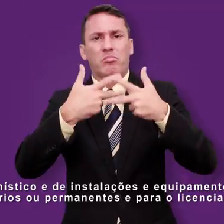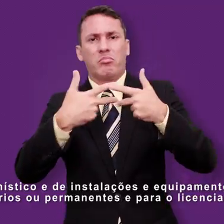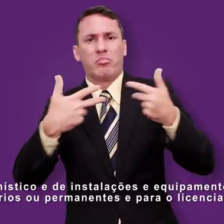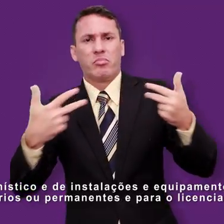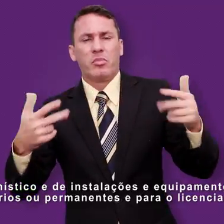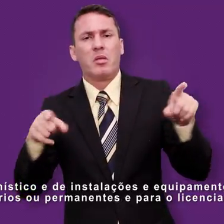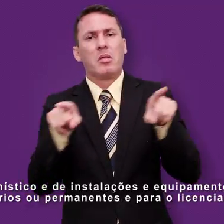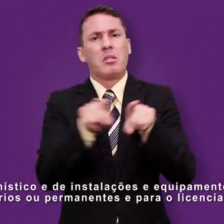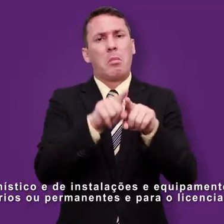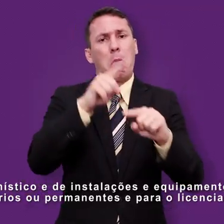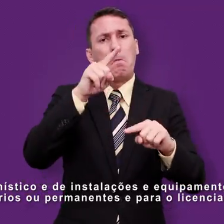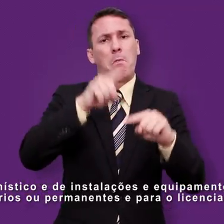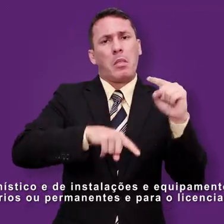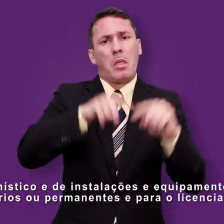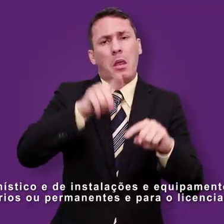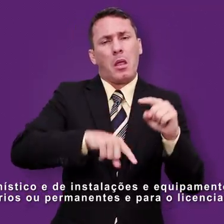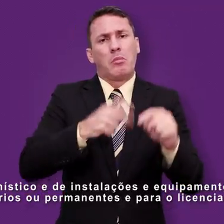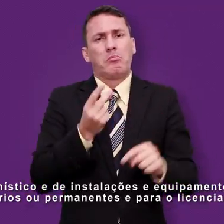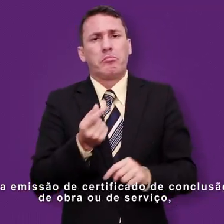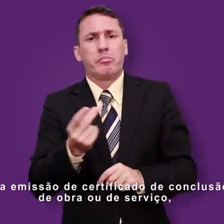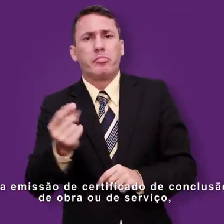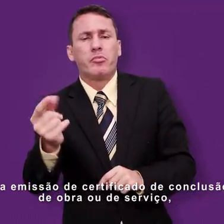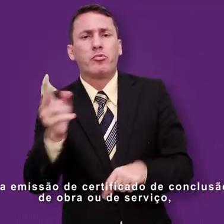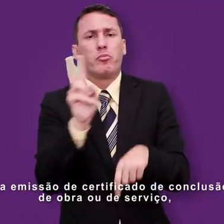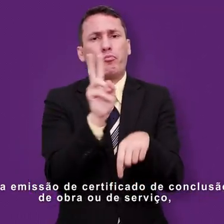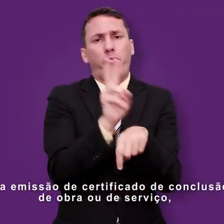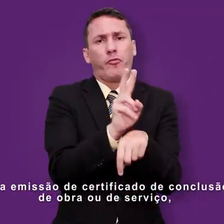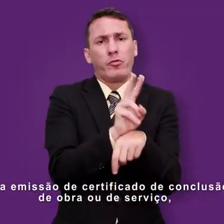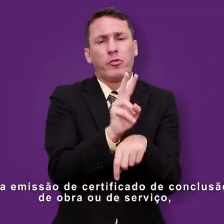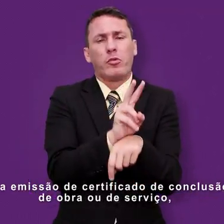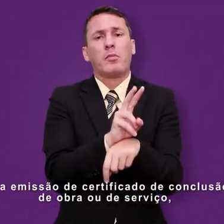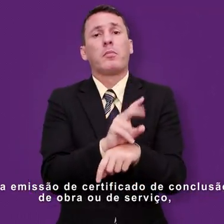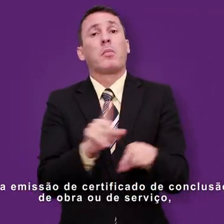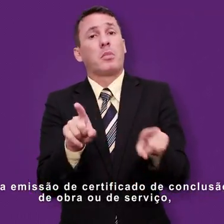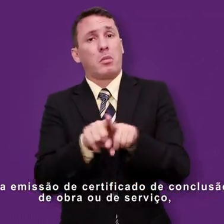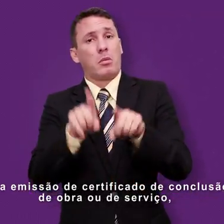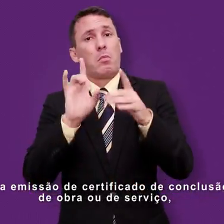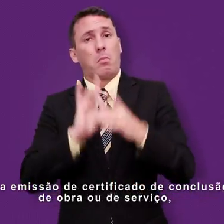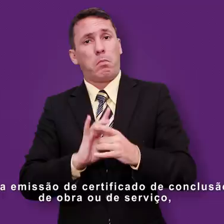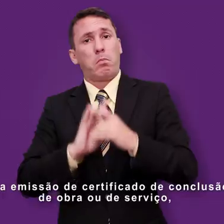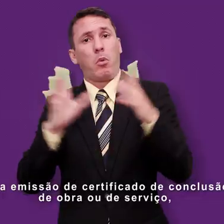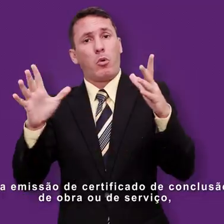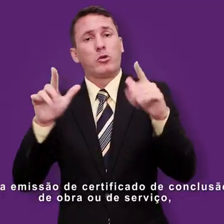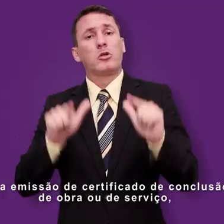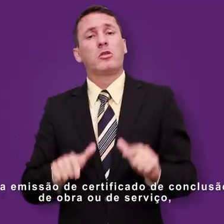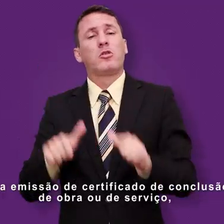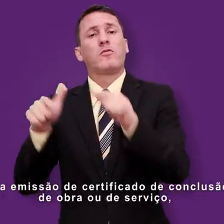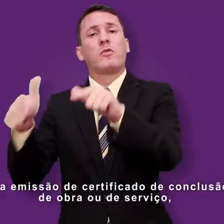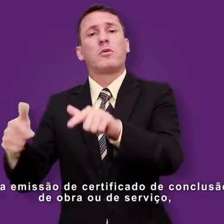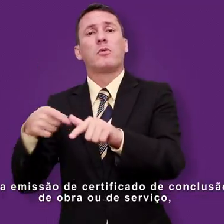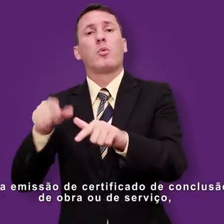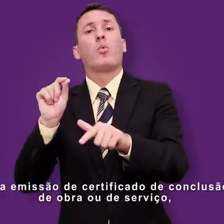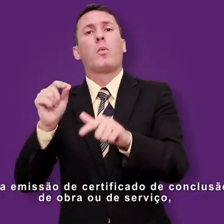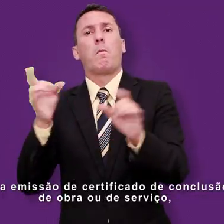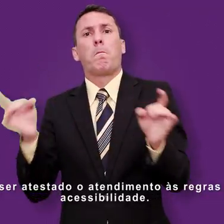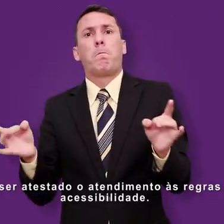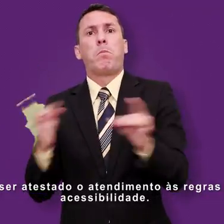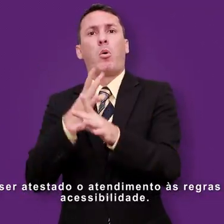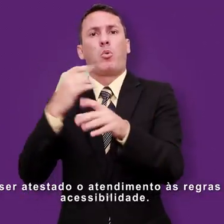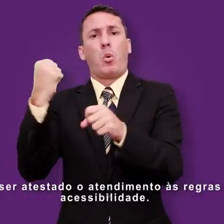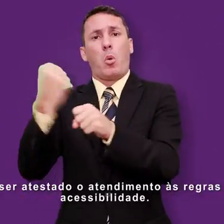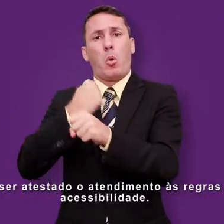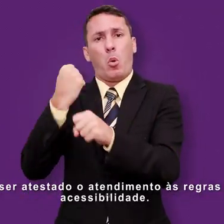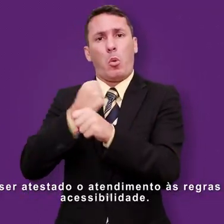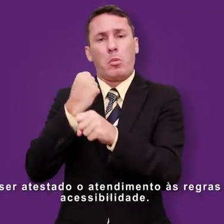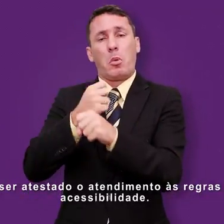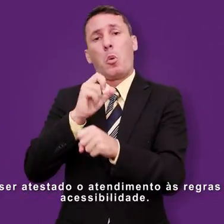ou permanentes e para o licenciamento ou a emissão de certificado de conclusão de obra ou de serviço,